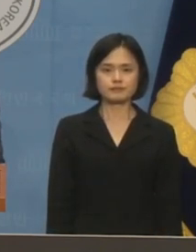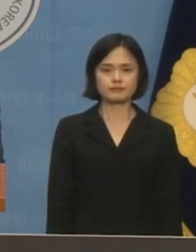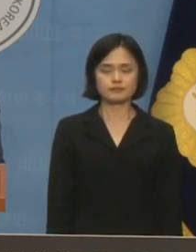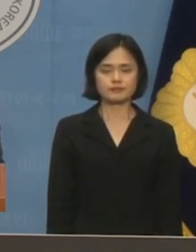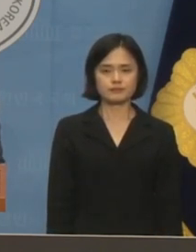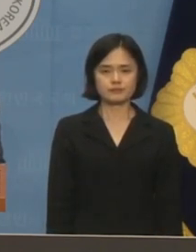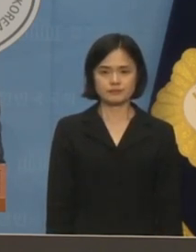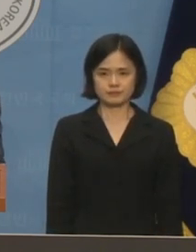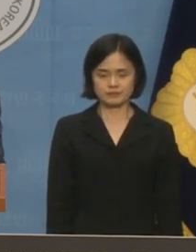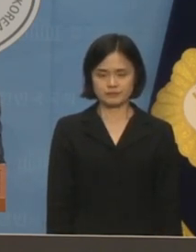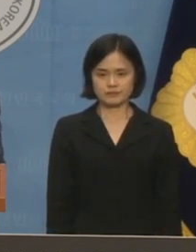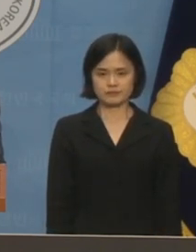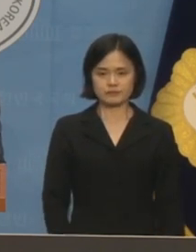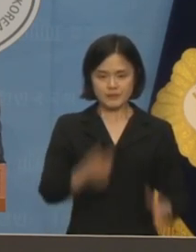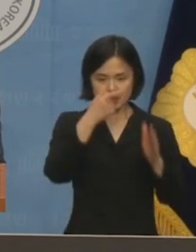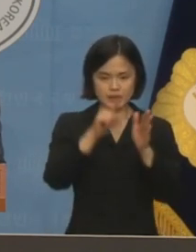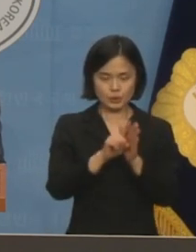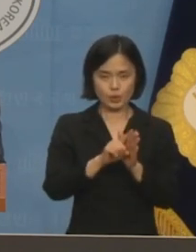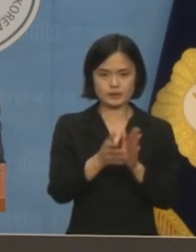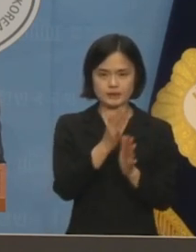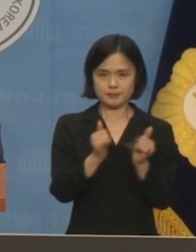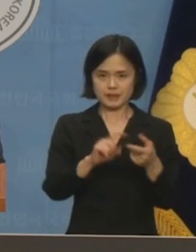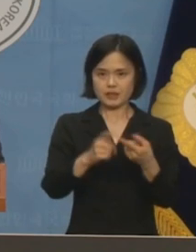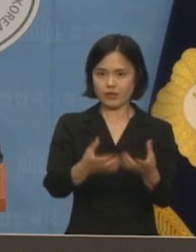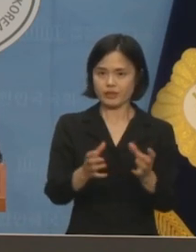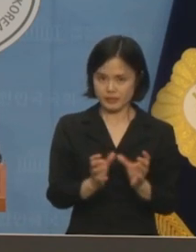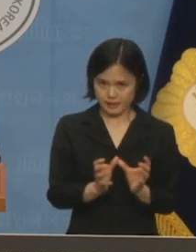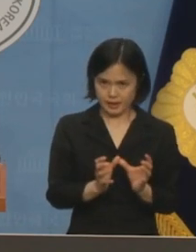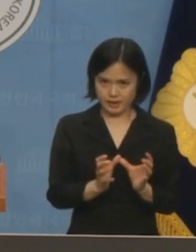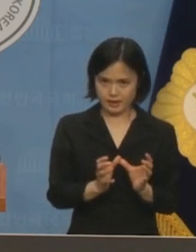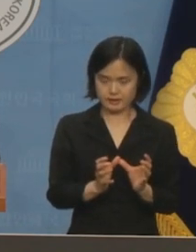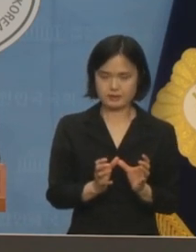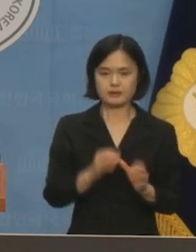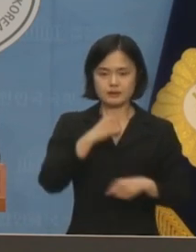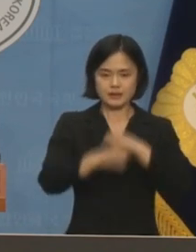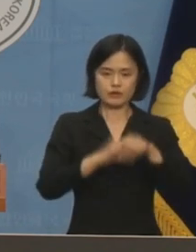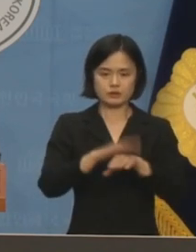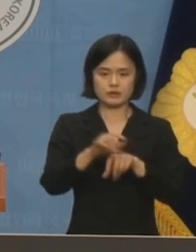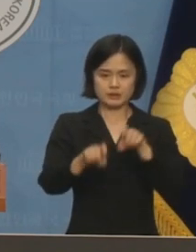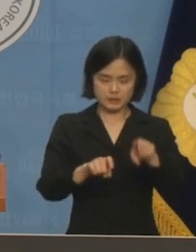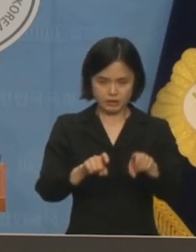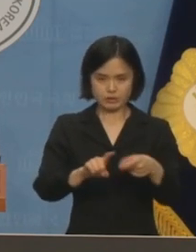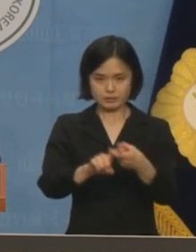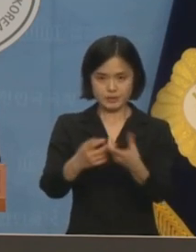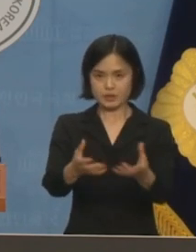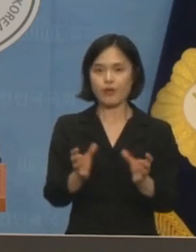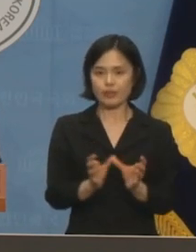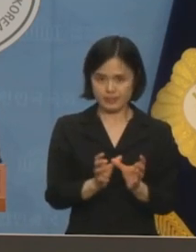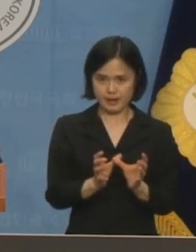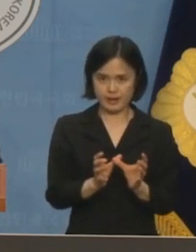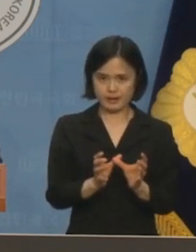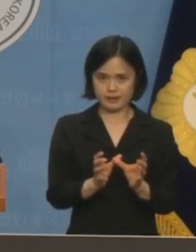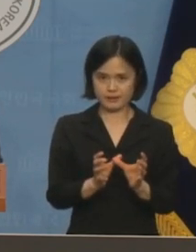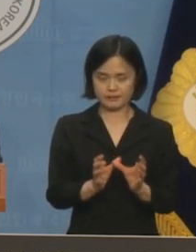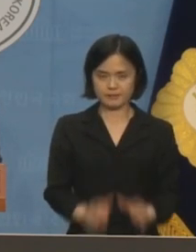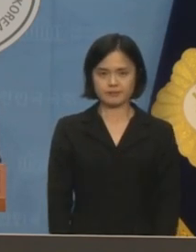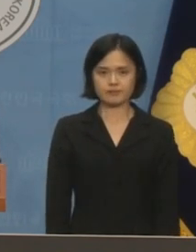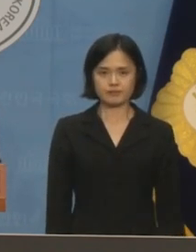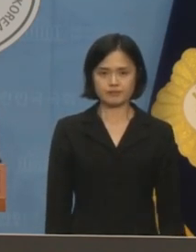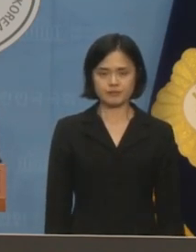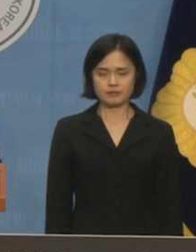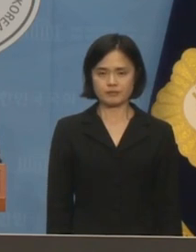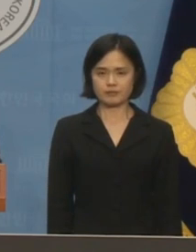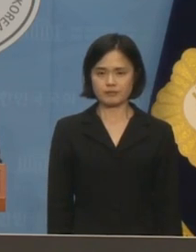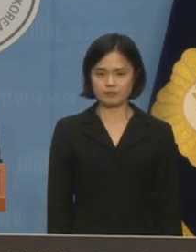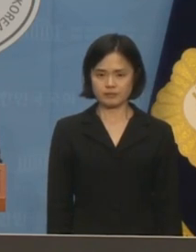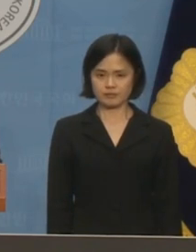반동성애 기독시민연대 자유인권실천 국민연대 동성혼 반대